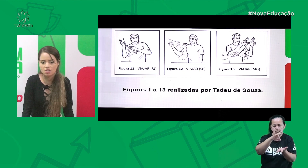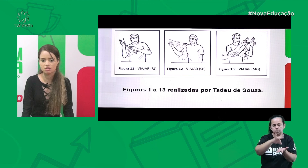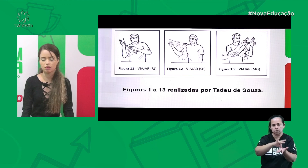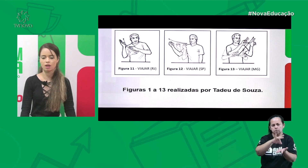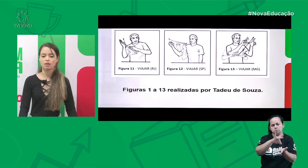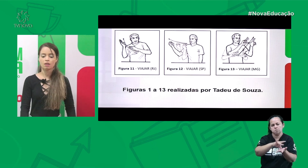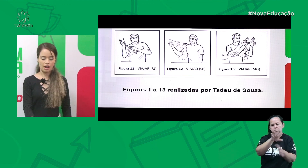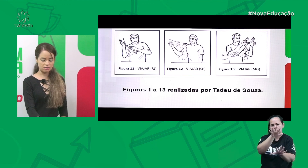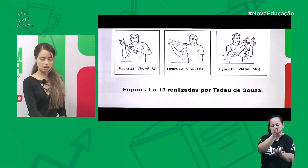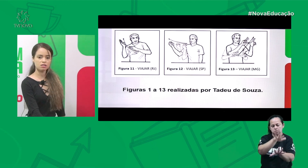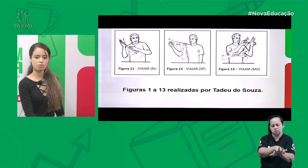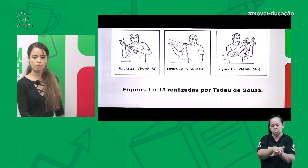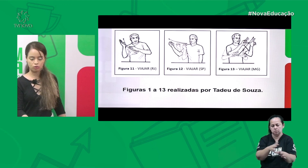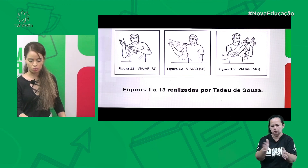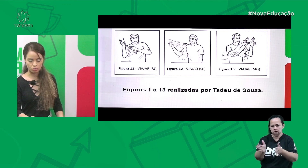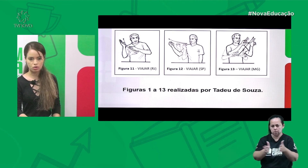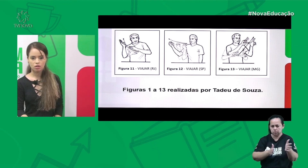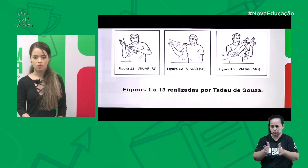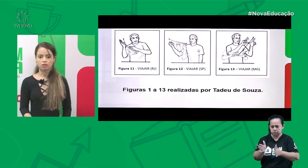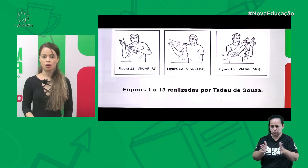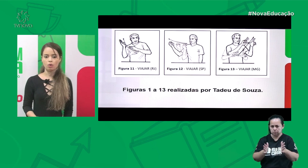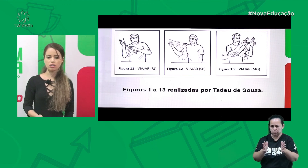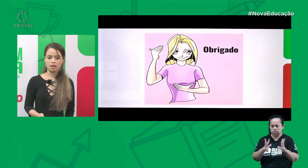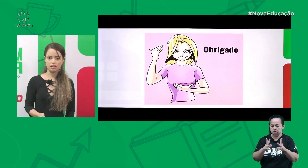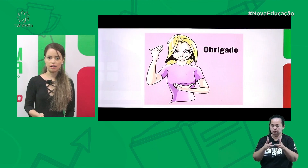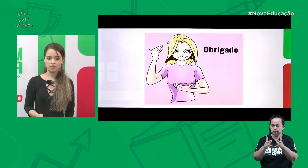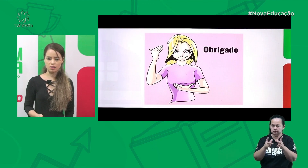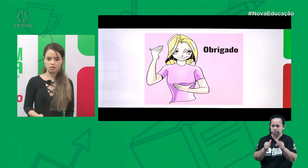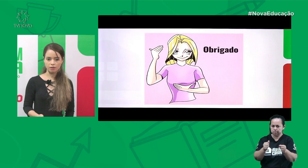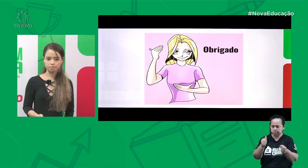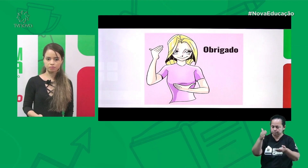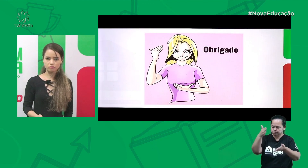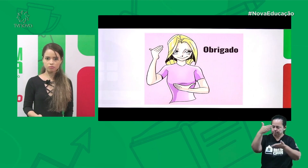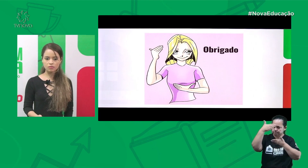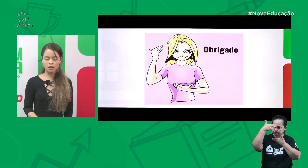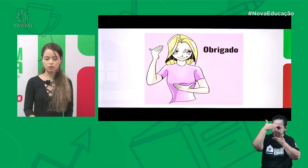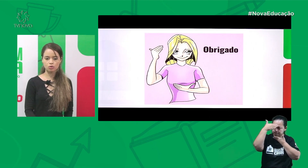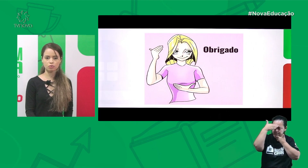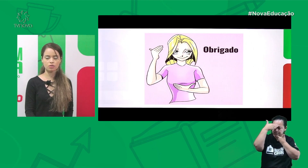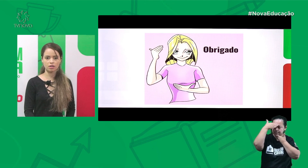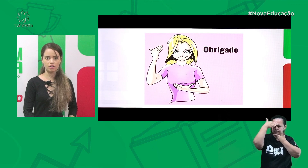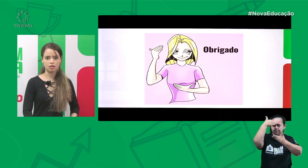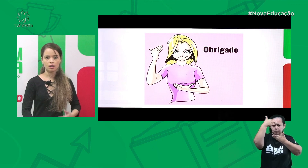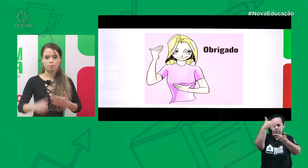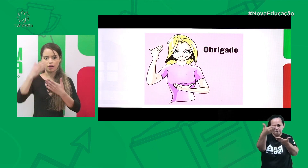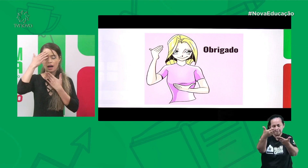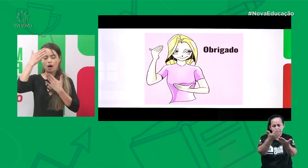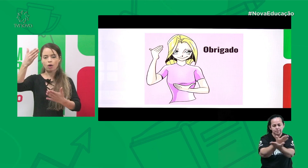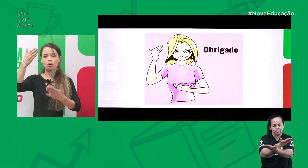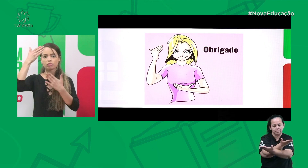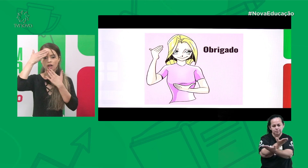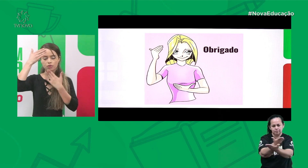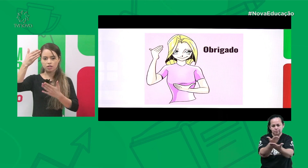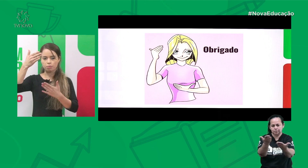inclusiva e acessível a todos. Então, eu gostaria de agradecer a todos vocês